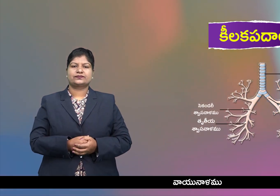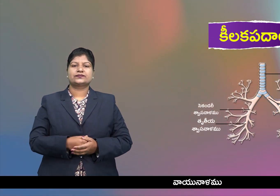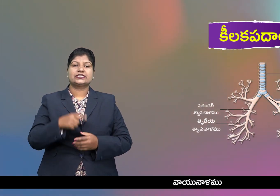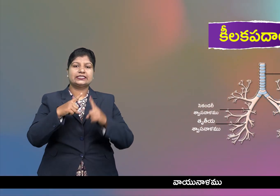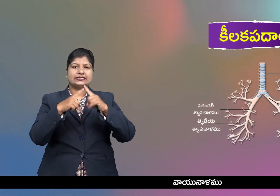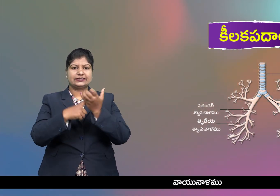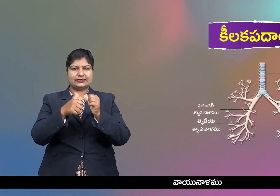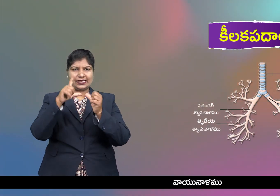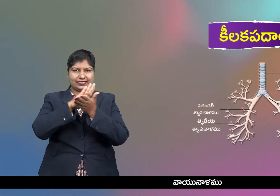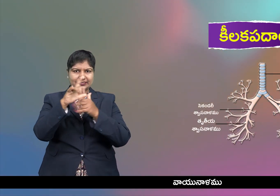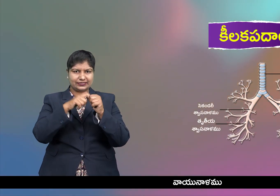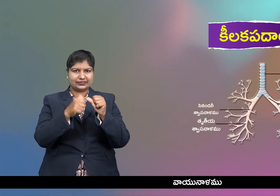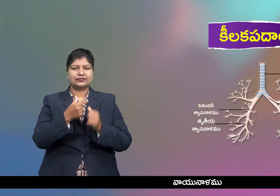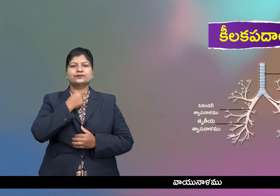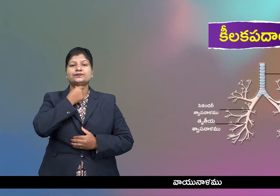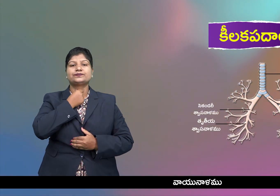వాయునాళము,